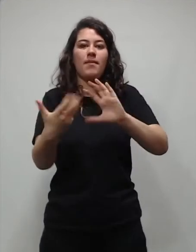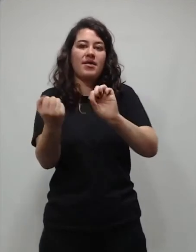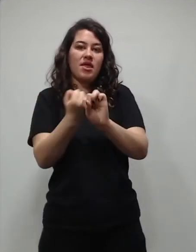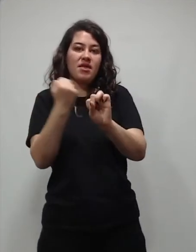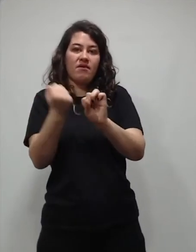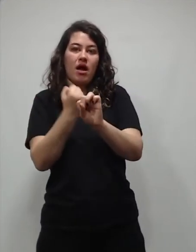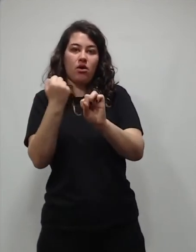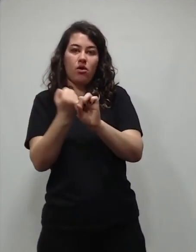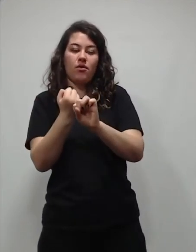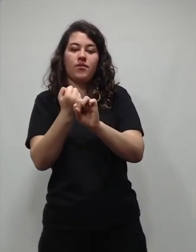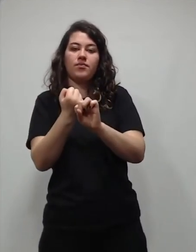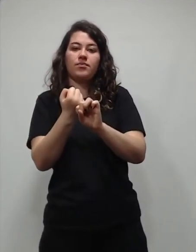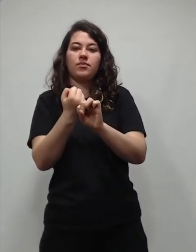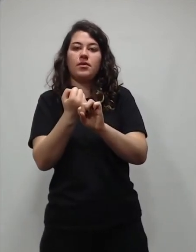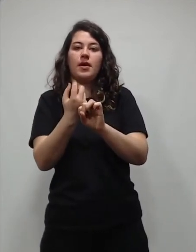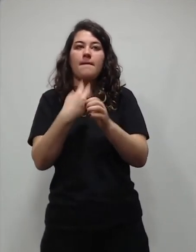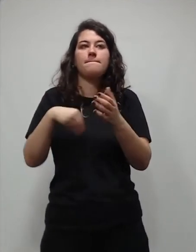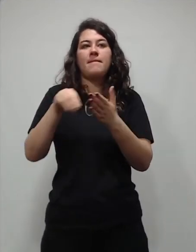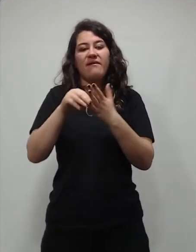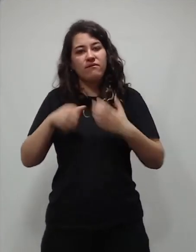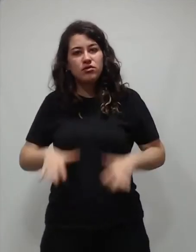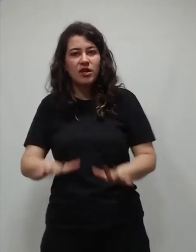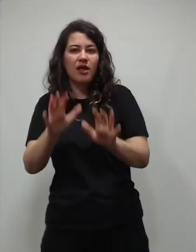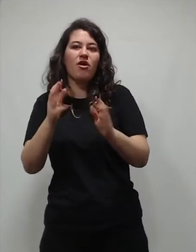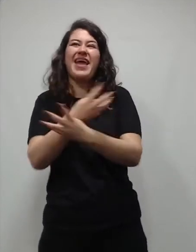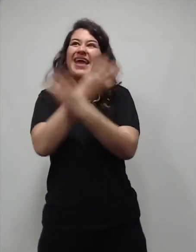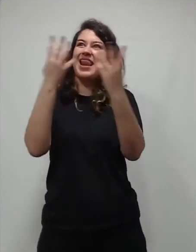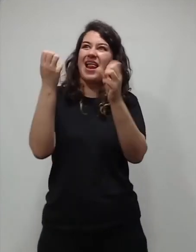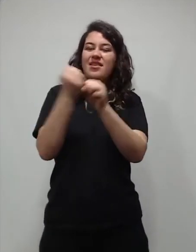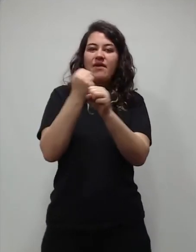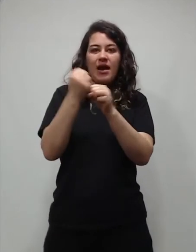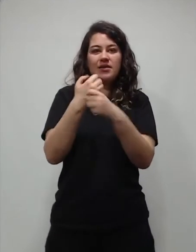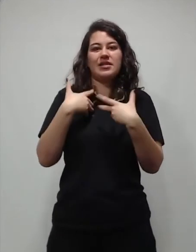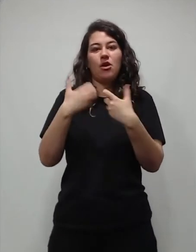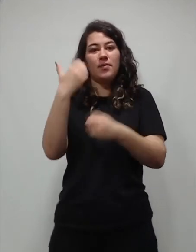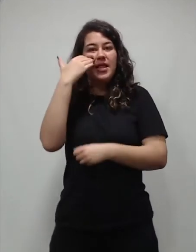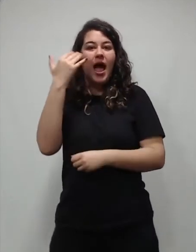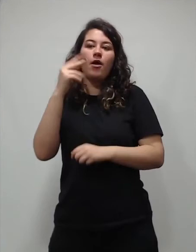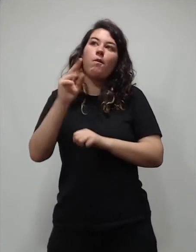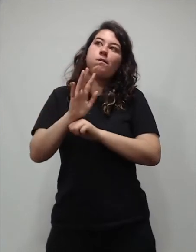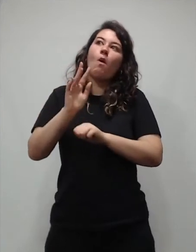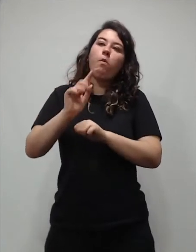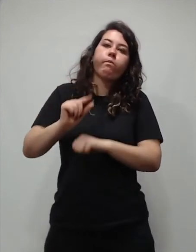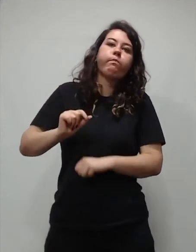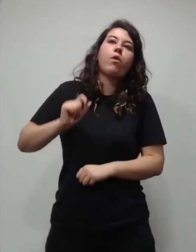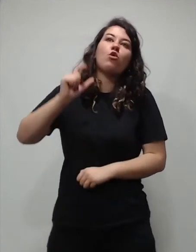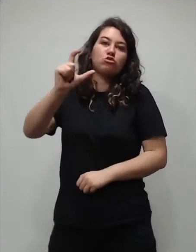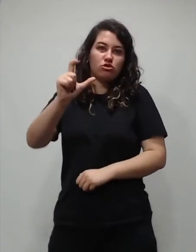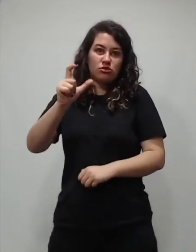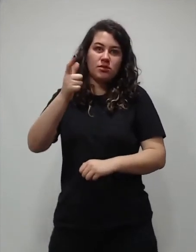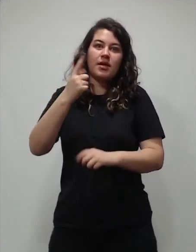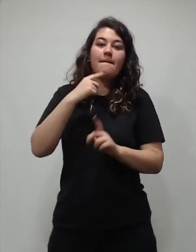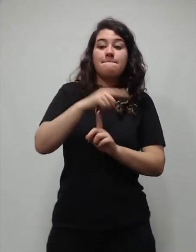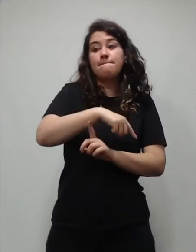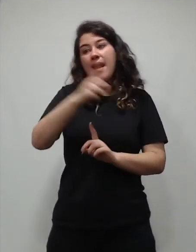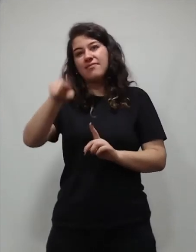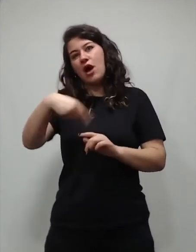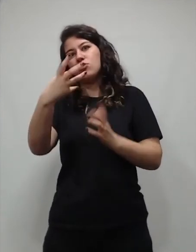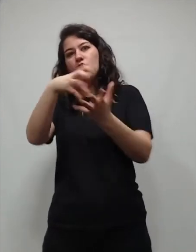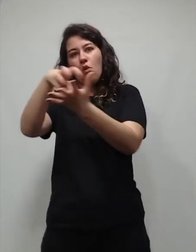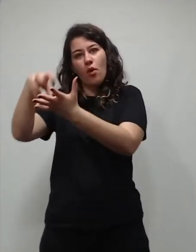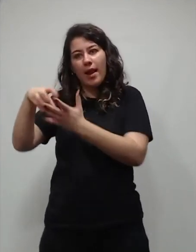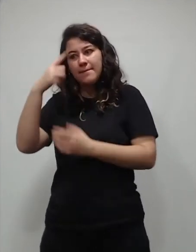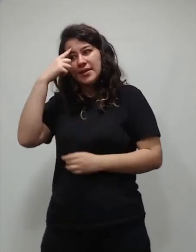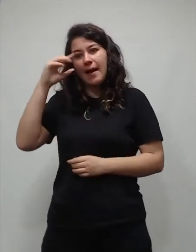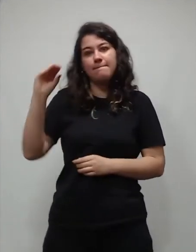en ACE todos los funcionarios que trabajan en salud mental en general tienen un plus y el hecho de ser trasladados a otros lados puede